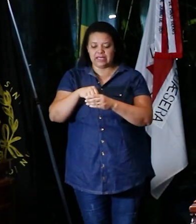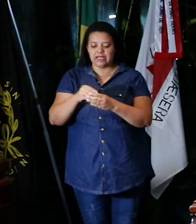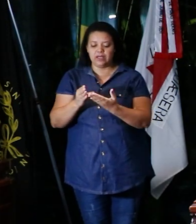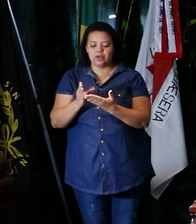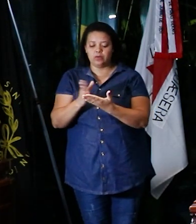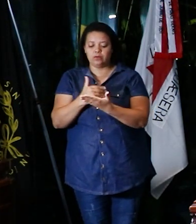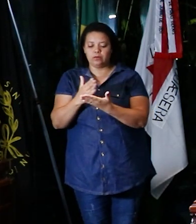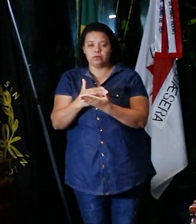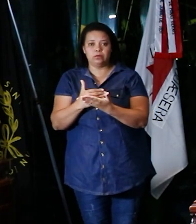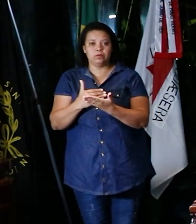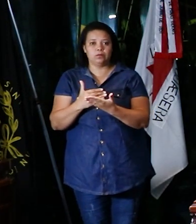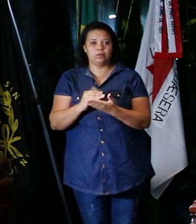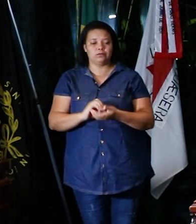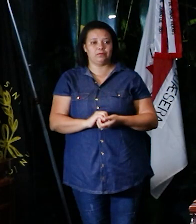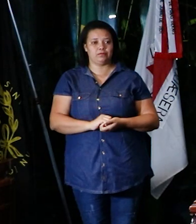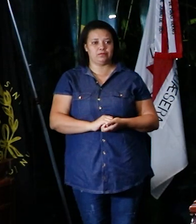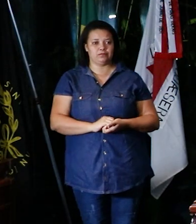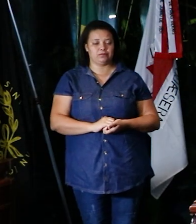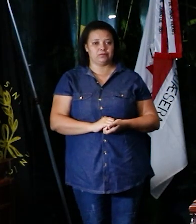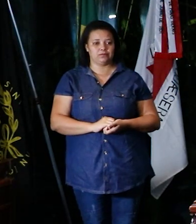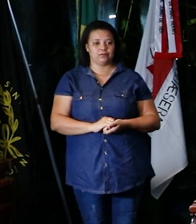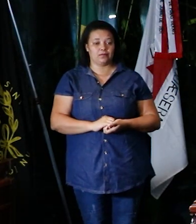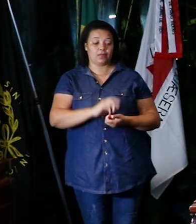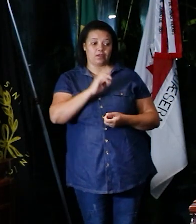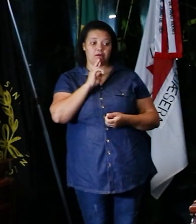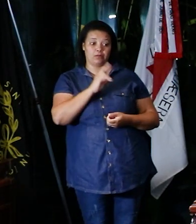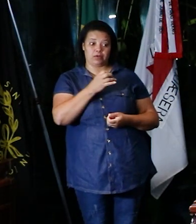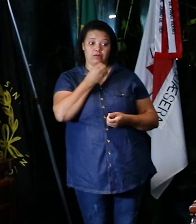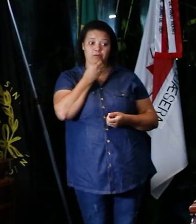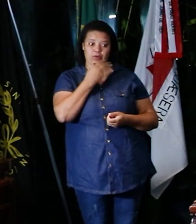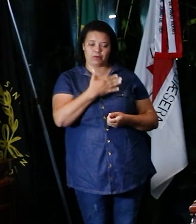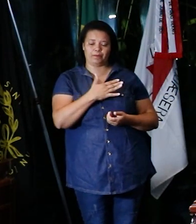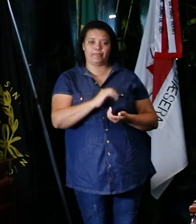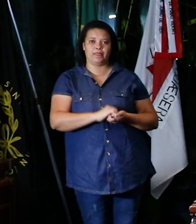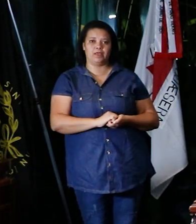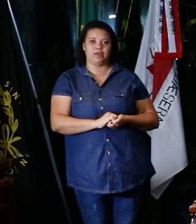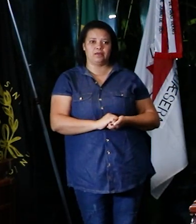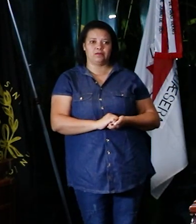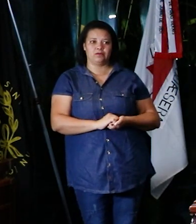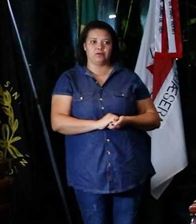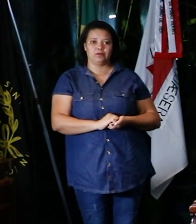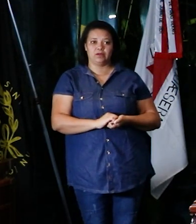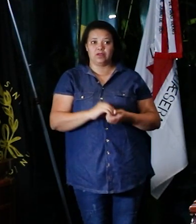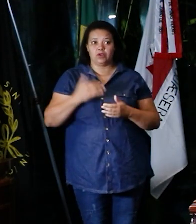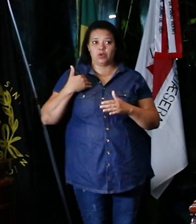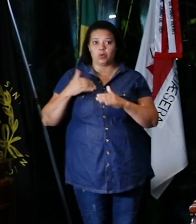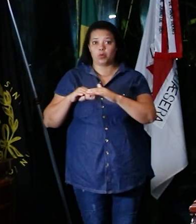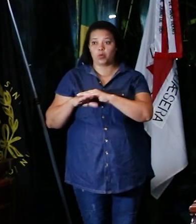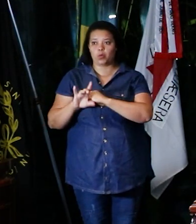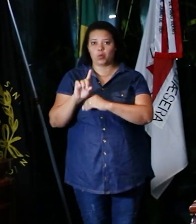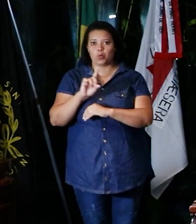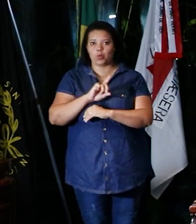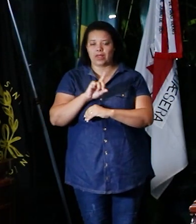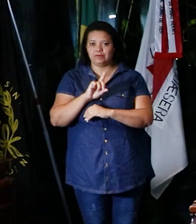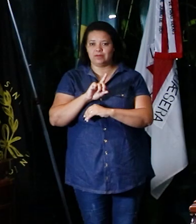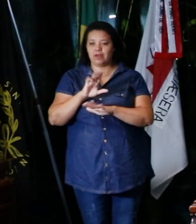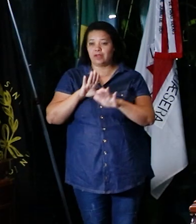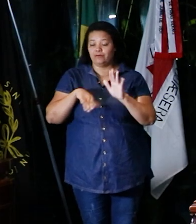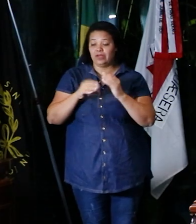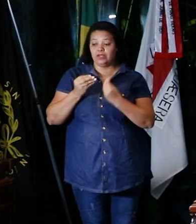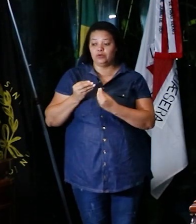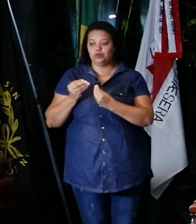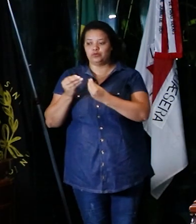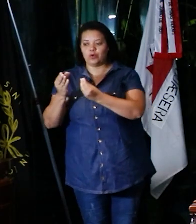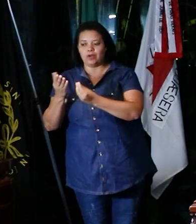miolo? Bom, em primeiro lugar, Teodorico, nem sempre eu guardo. Às vezes eu dou para